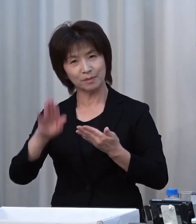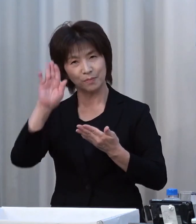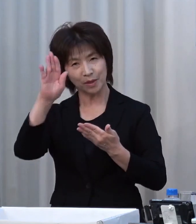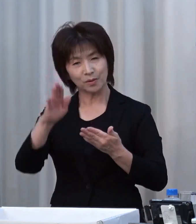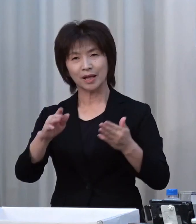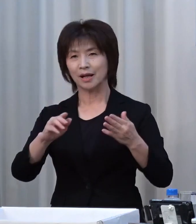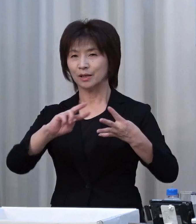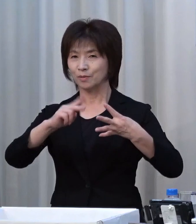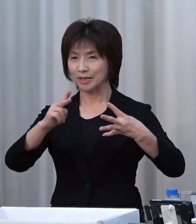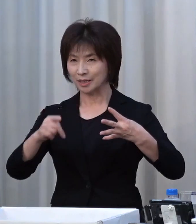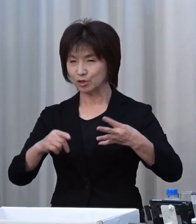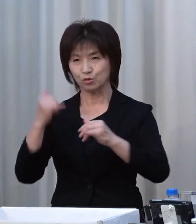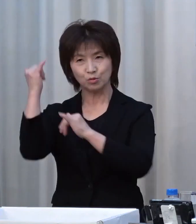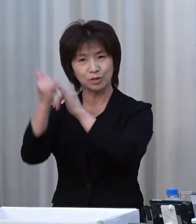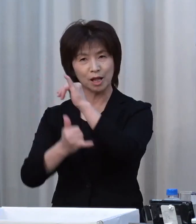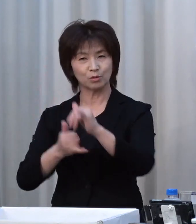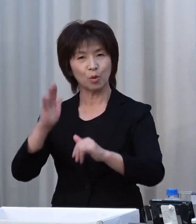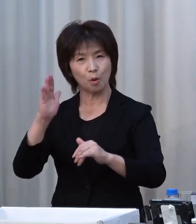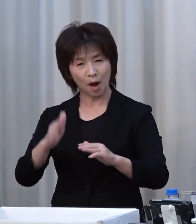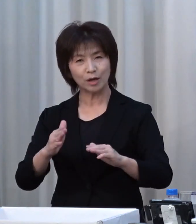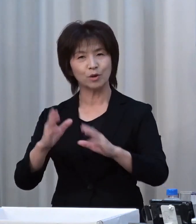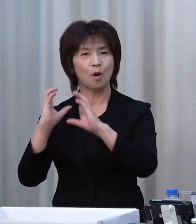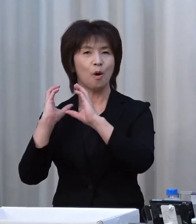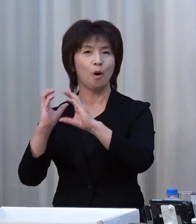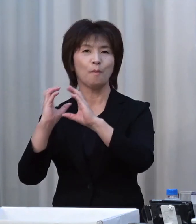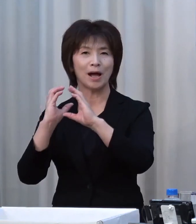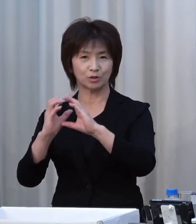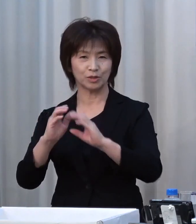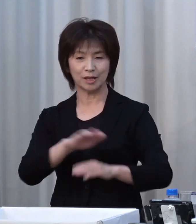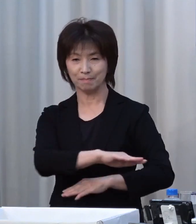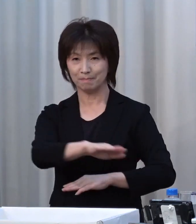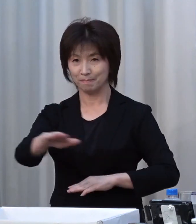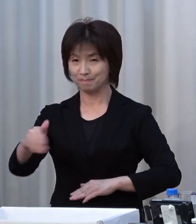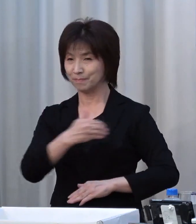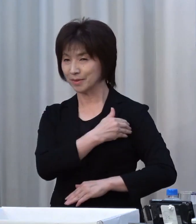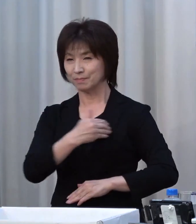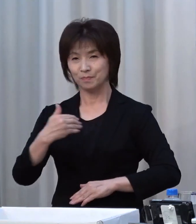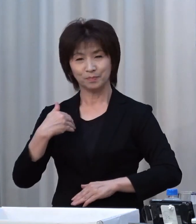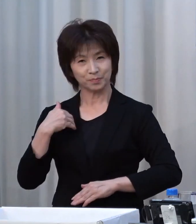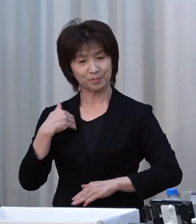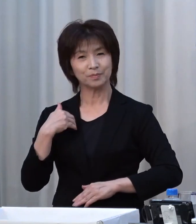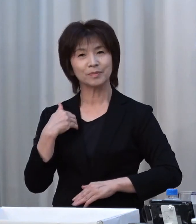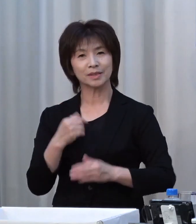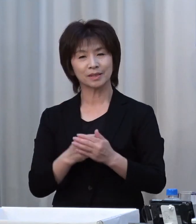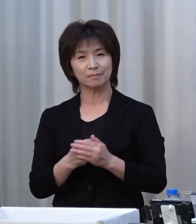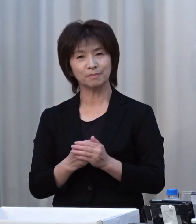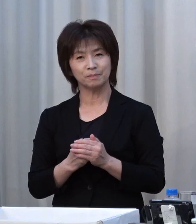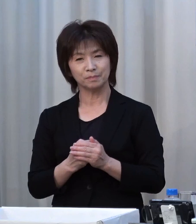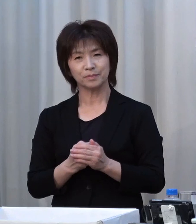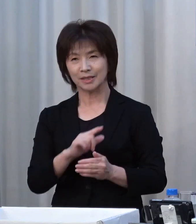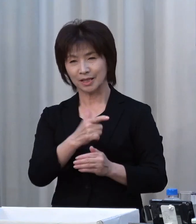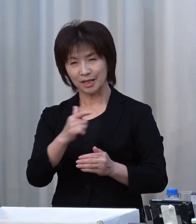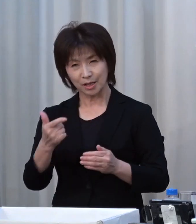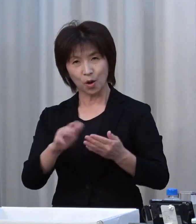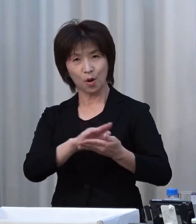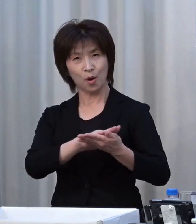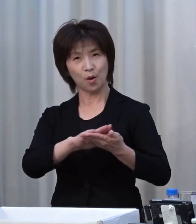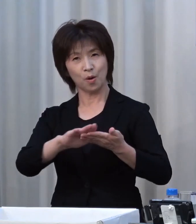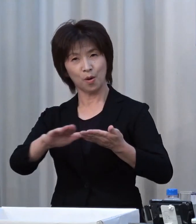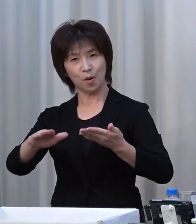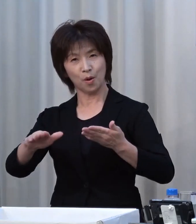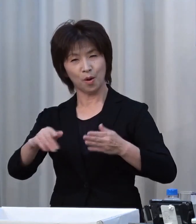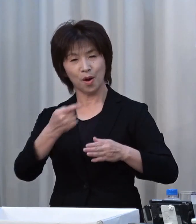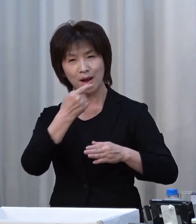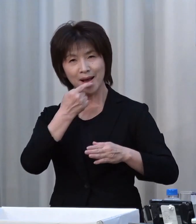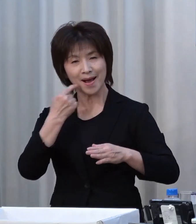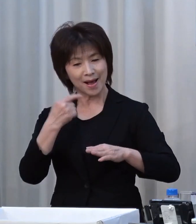からの季節、伝統ある秋祭りや子供から大人まで楽しめる味覚狩り、色鮮やかな紅葉